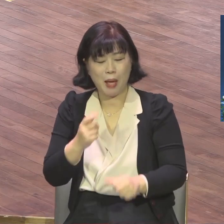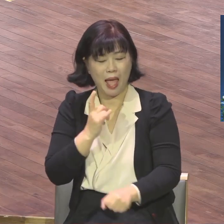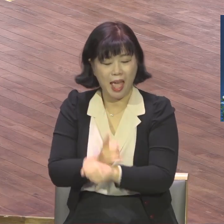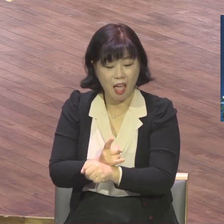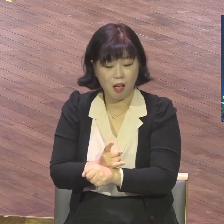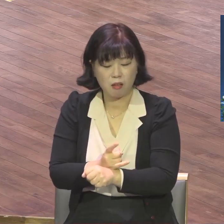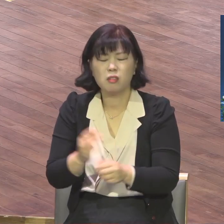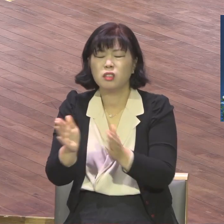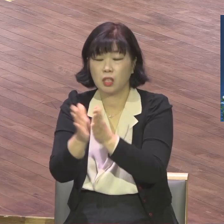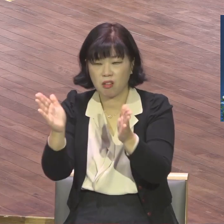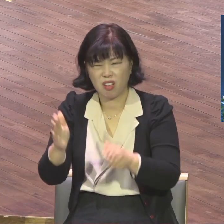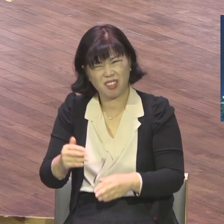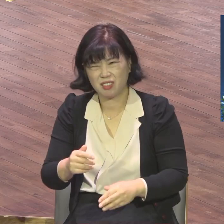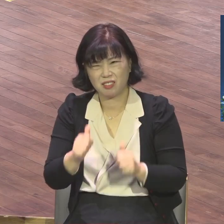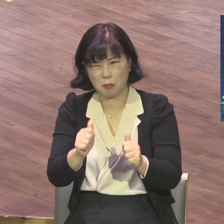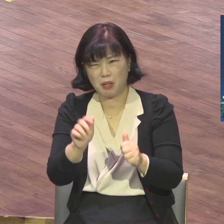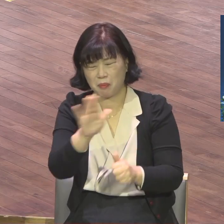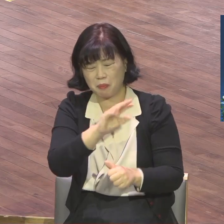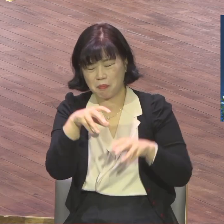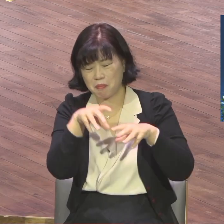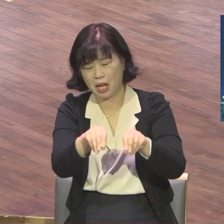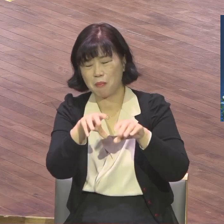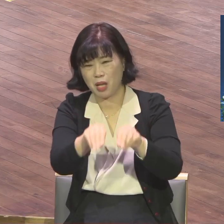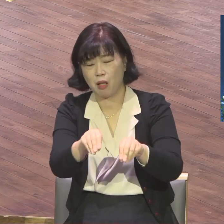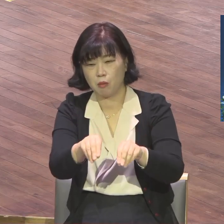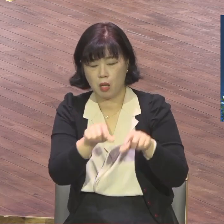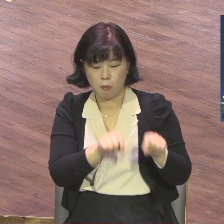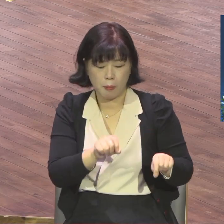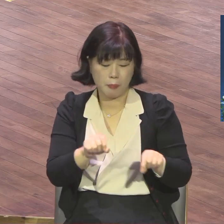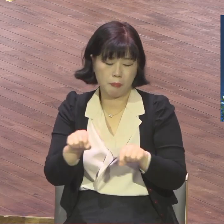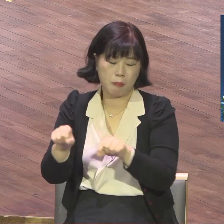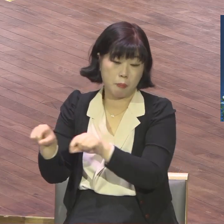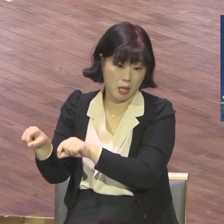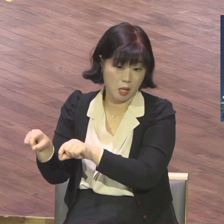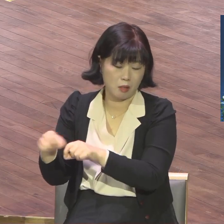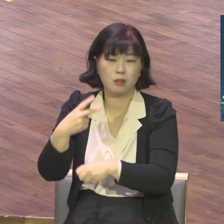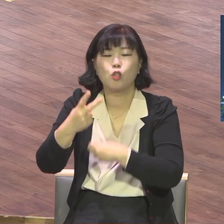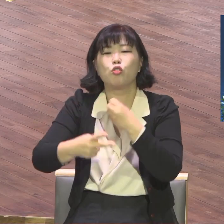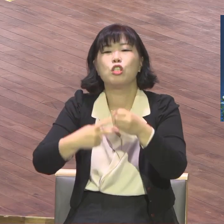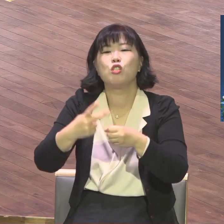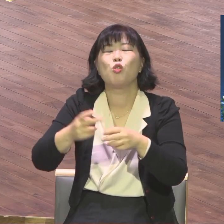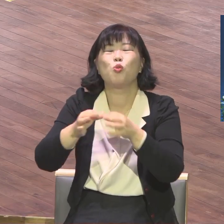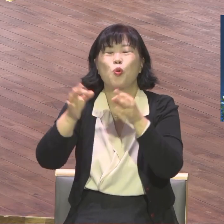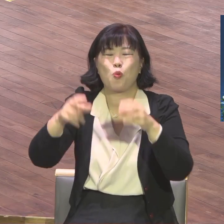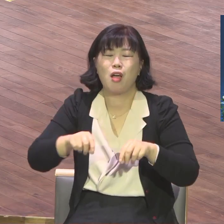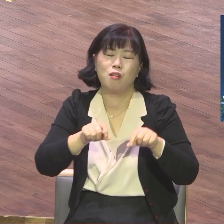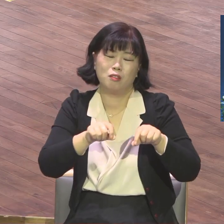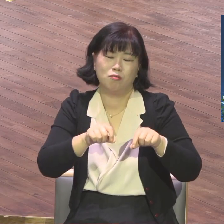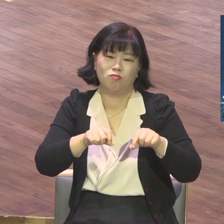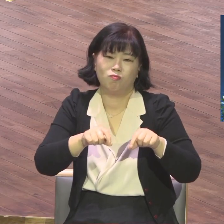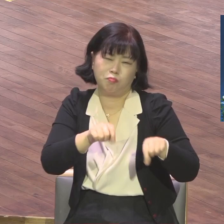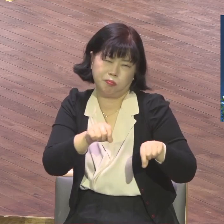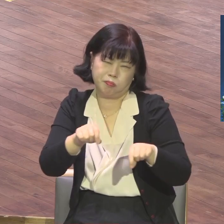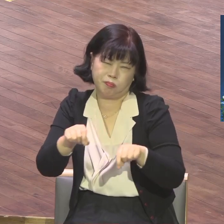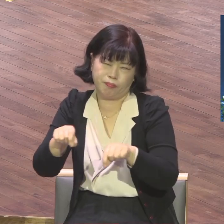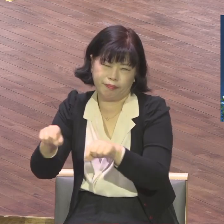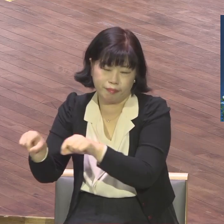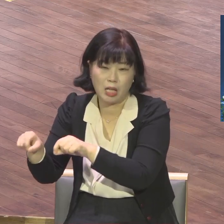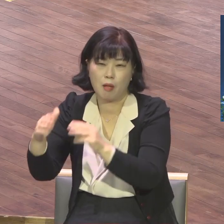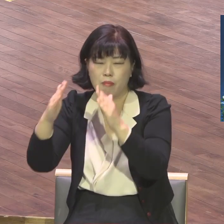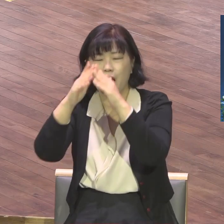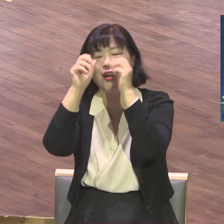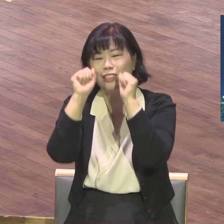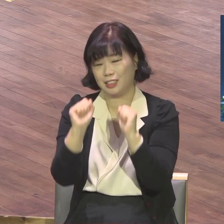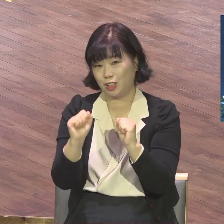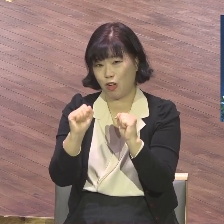동안 셋집에 머물면서 수많은 사람들에게 복음을 전개했고 거기서 에베소서, 빌립보서, 골로새서,